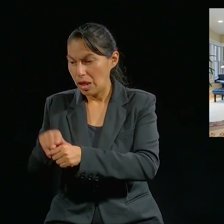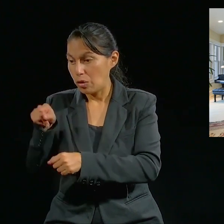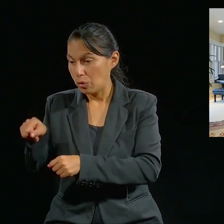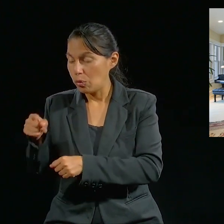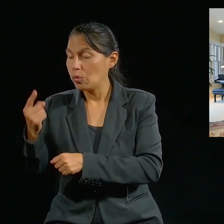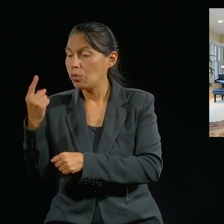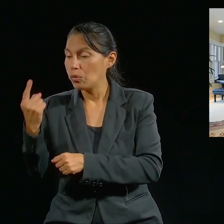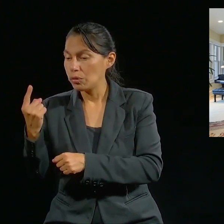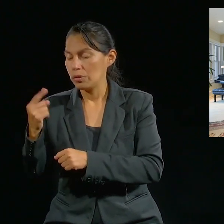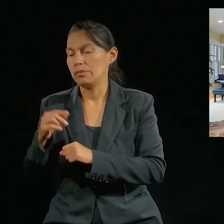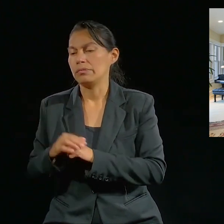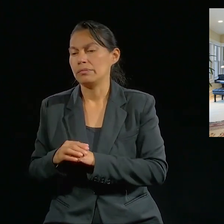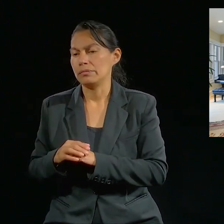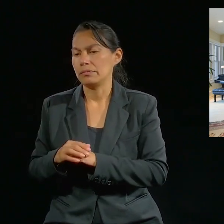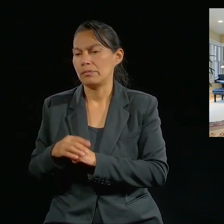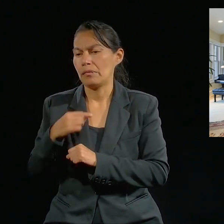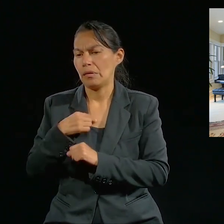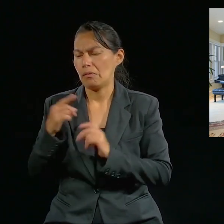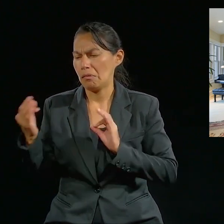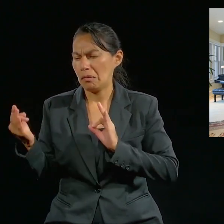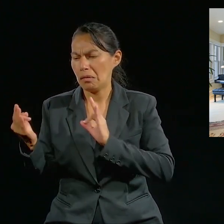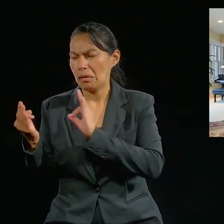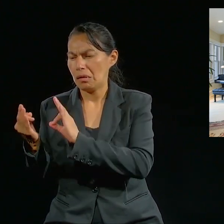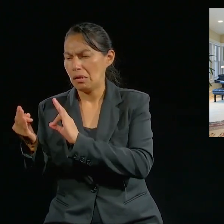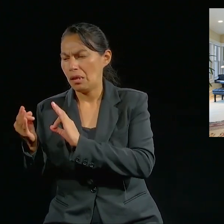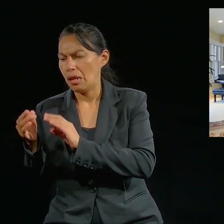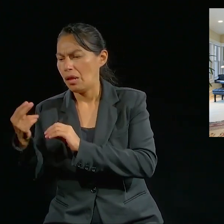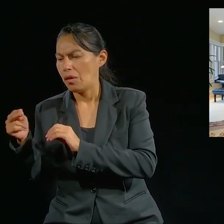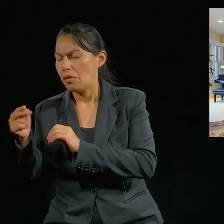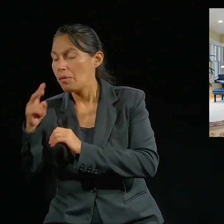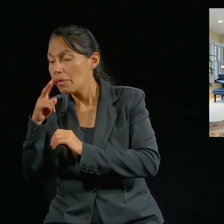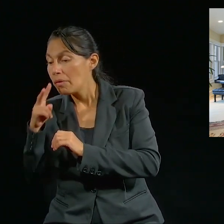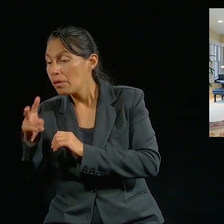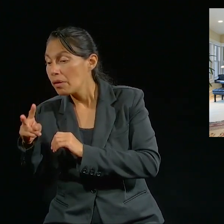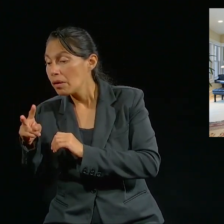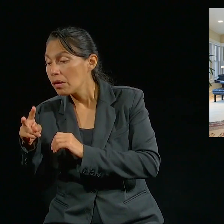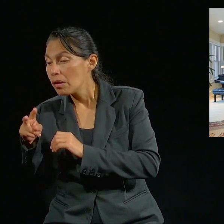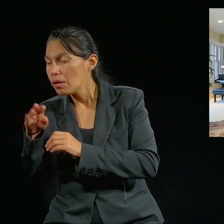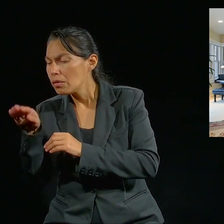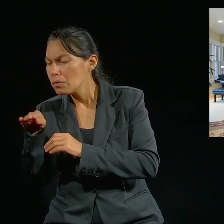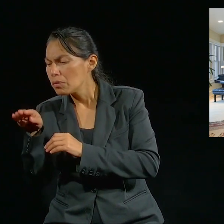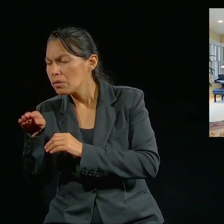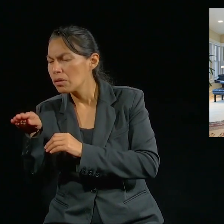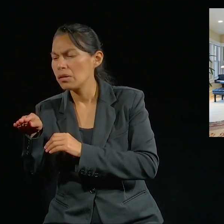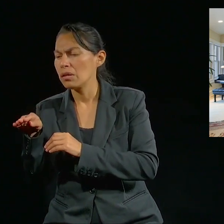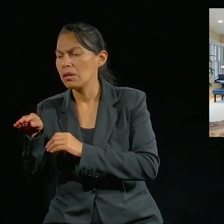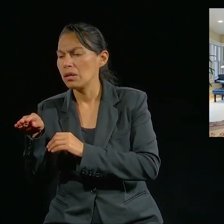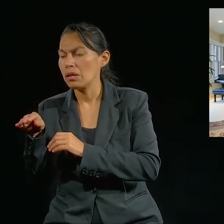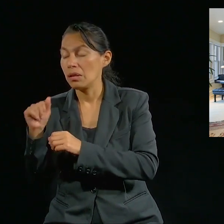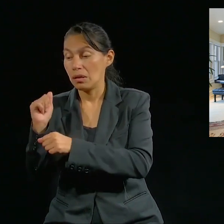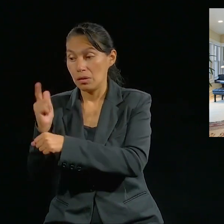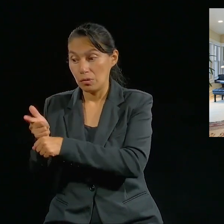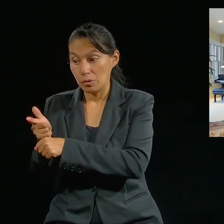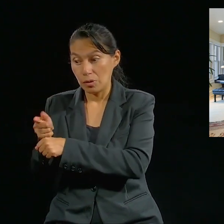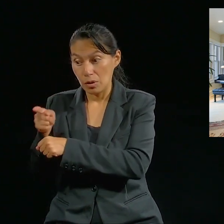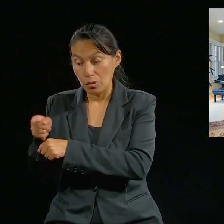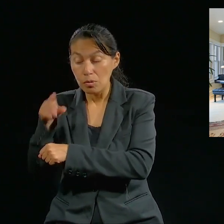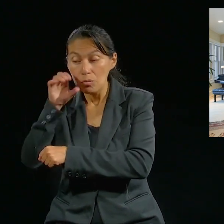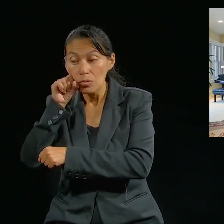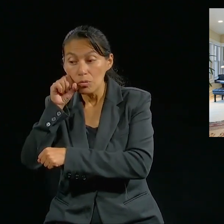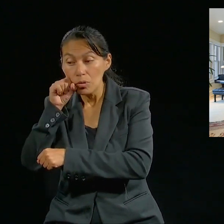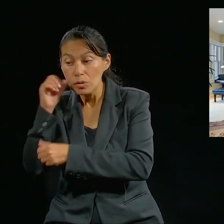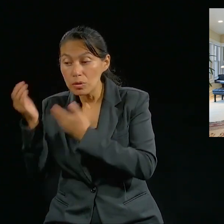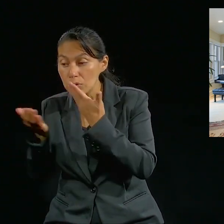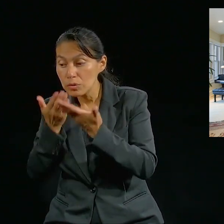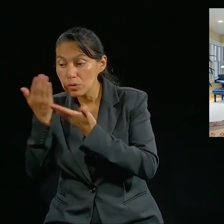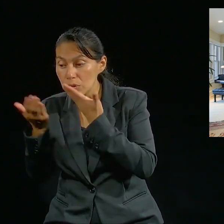médicos eres tú entonces al acercarme vi tu nombre y te busqué y me di cuenta que